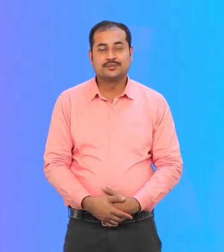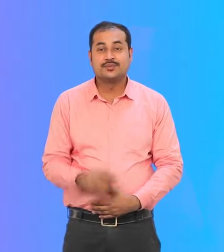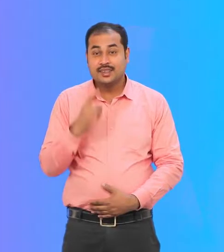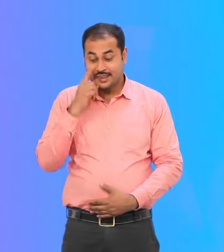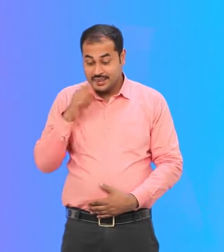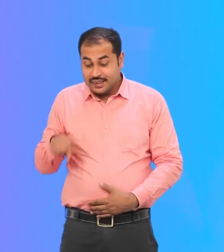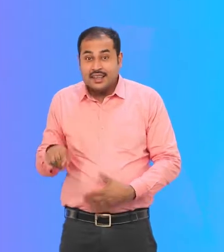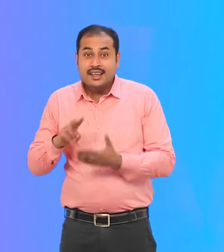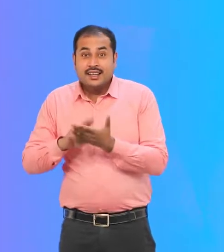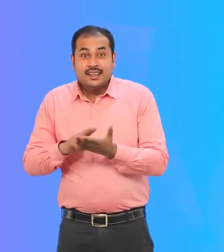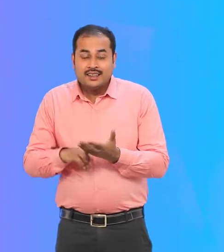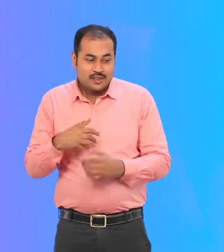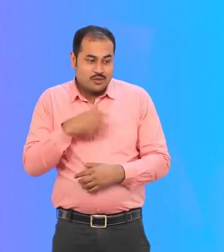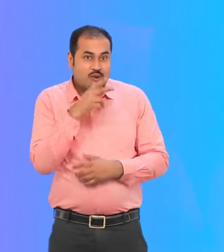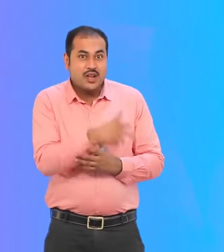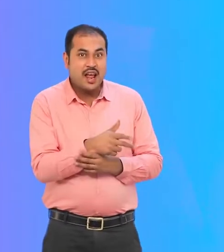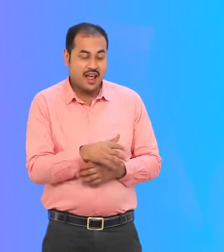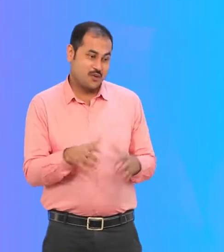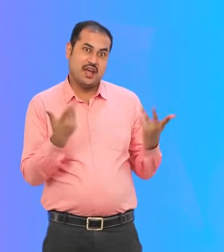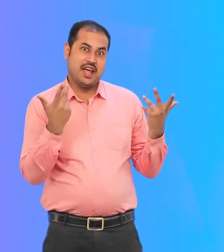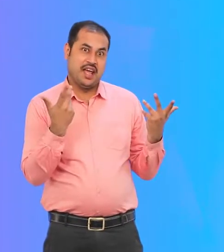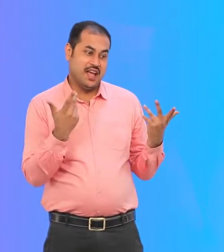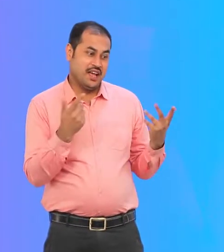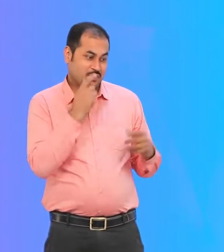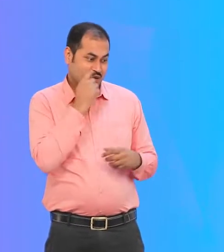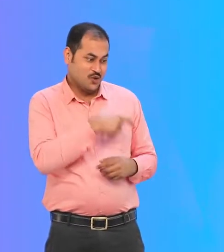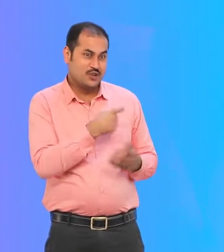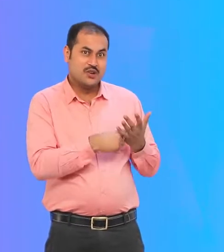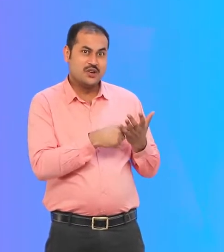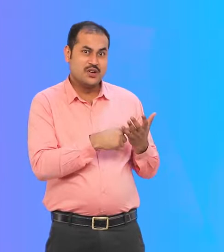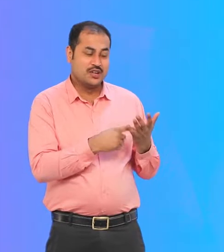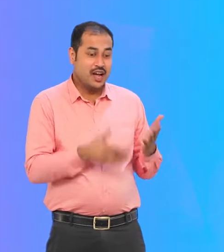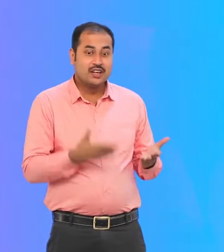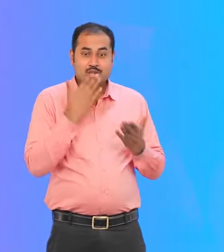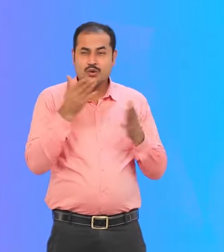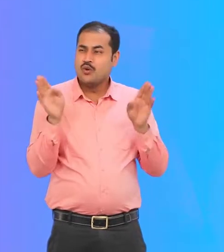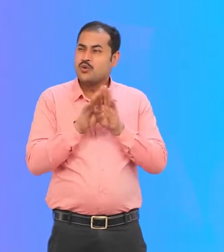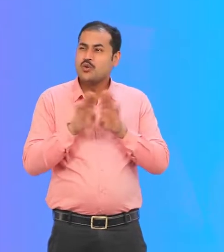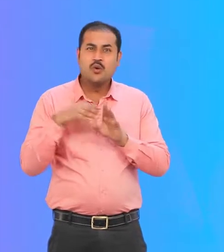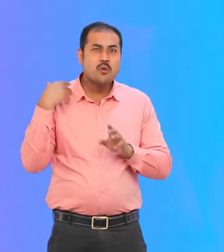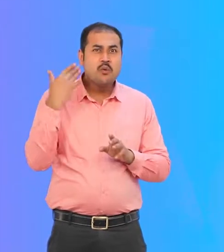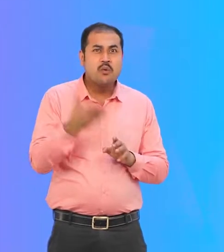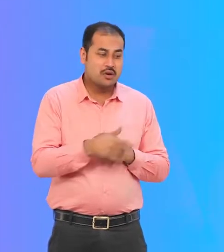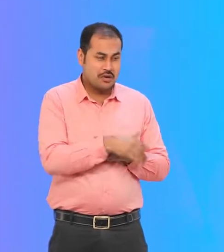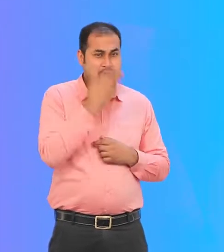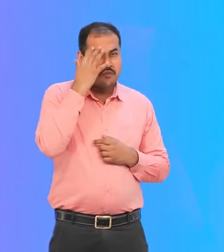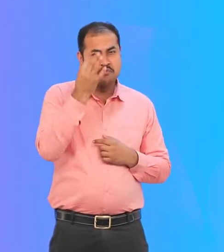कि नीति कह रही है है वाह रोहन तुम तो छुट्टियों में बहुत स्मार्ट हो गए हो